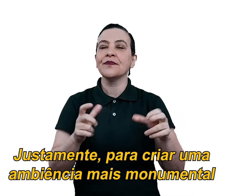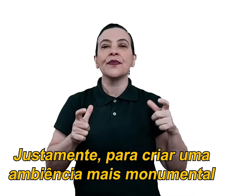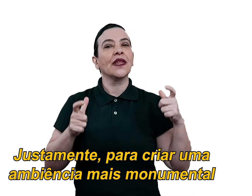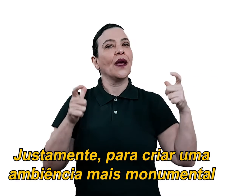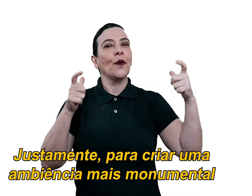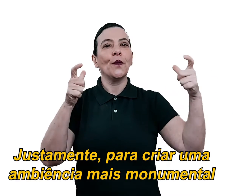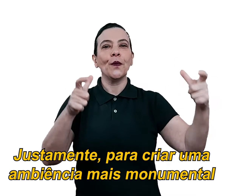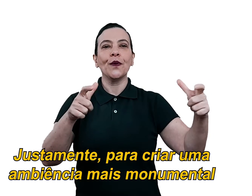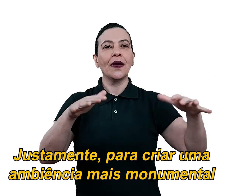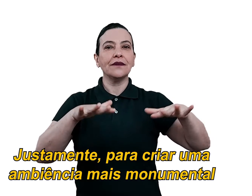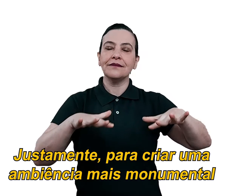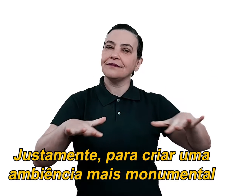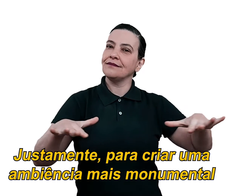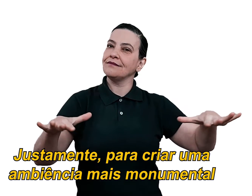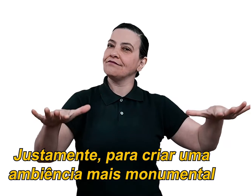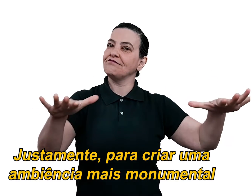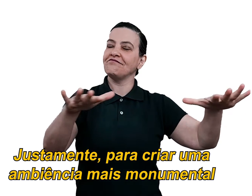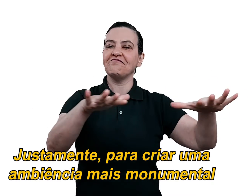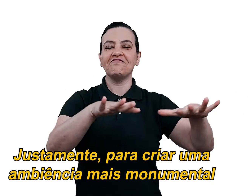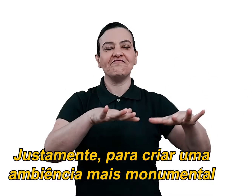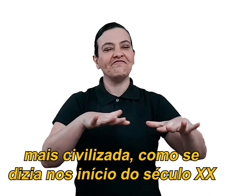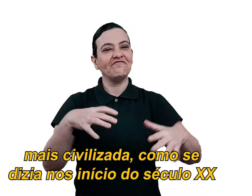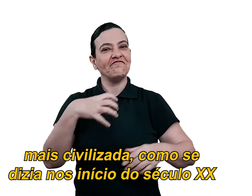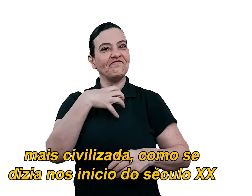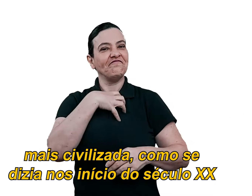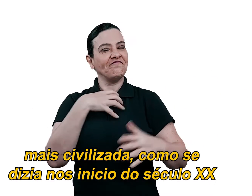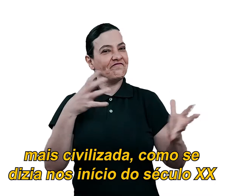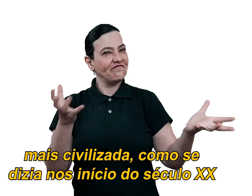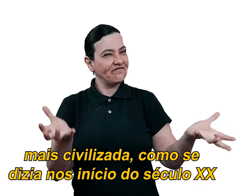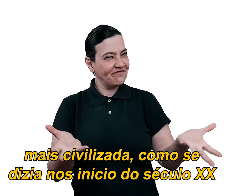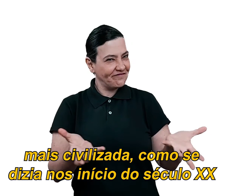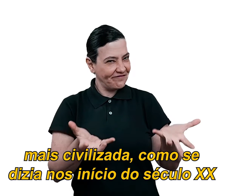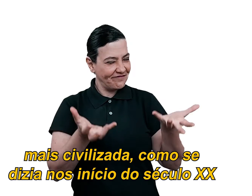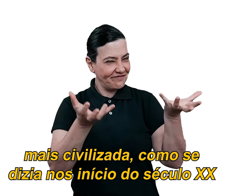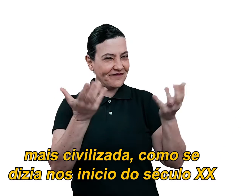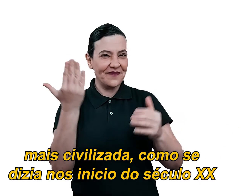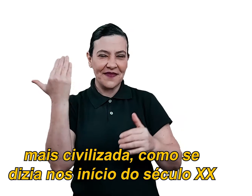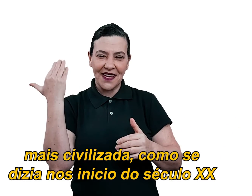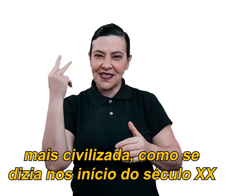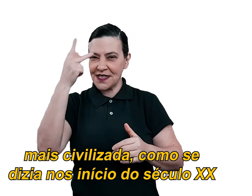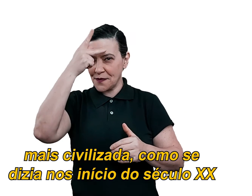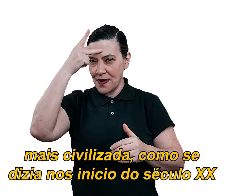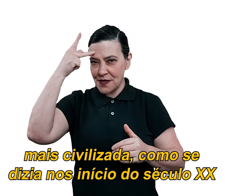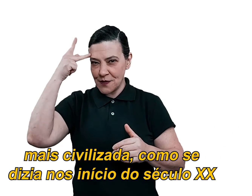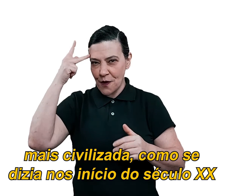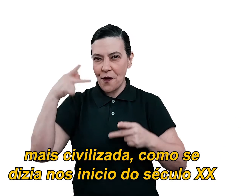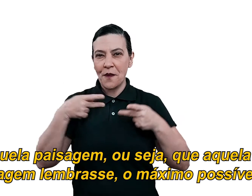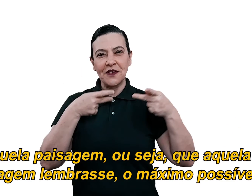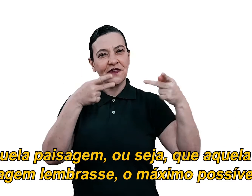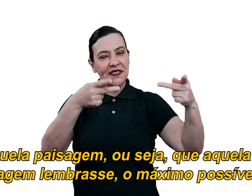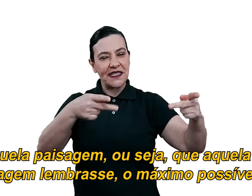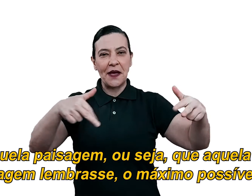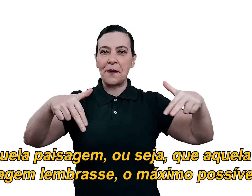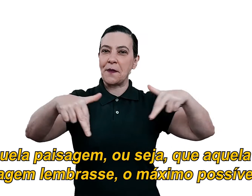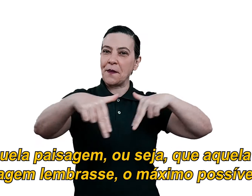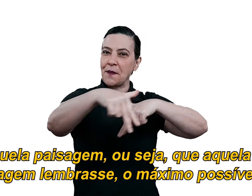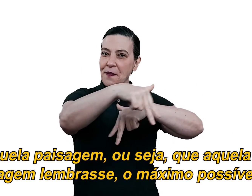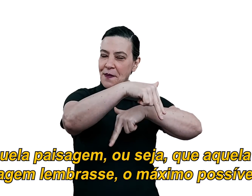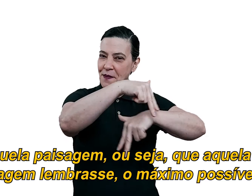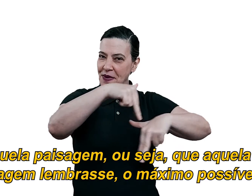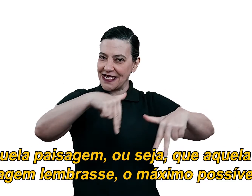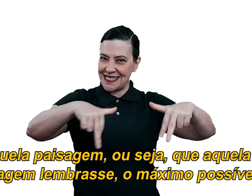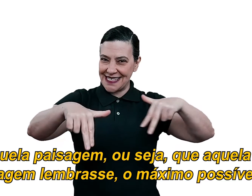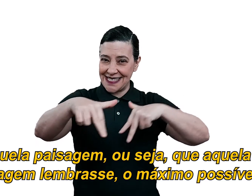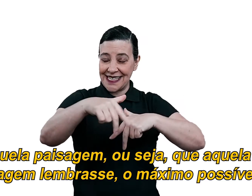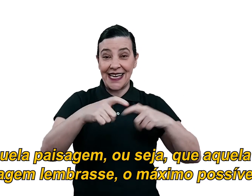uma ambiência mais monumental, mais civilizada, como se dizia no início do século XX, né? Para aquela paisagem.